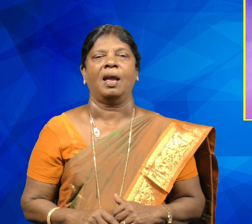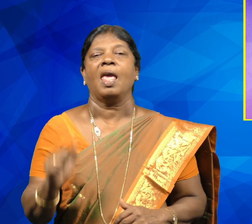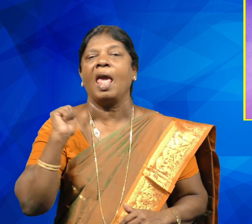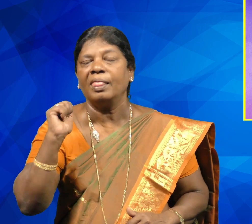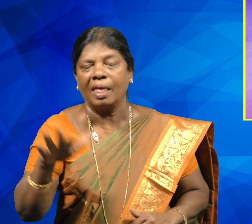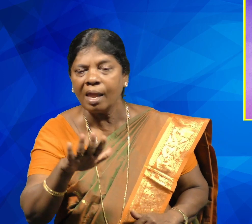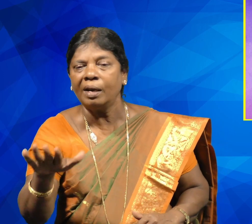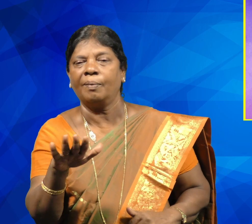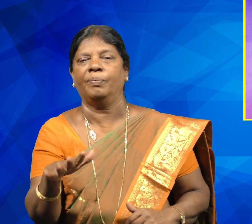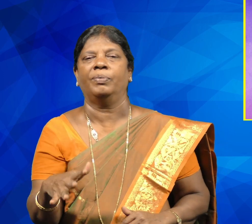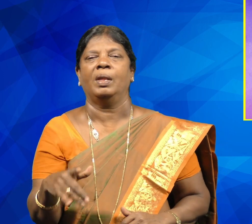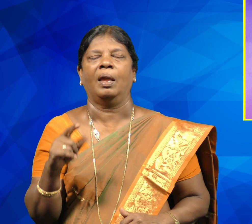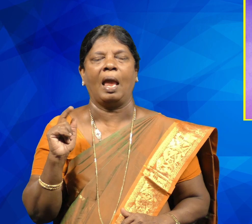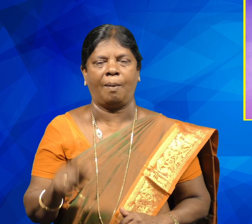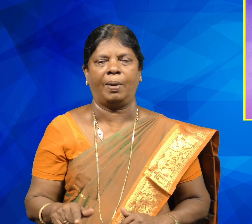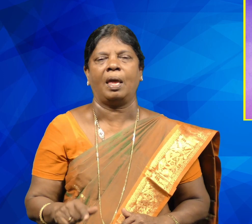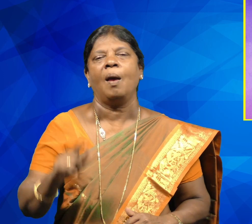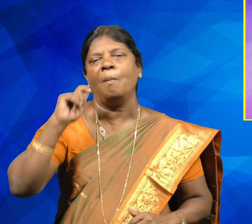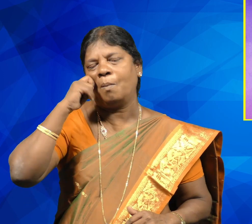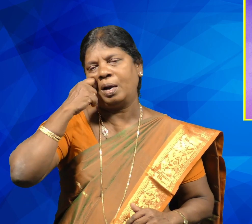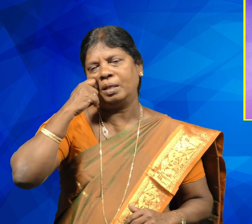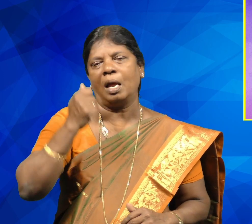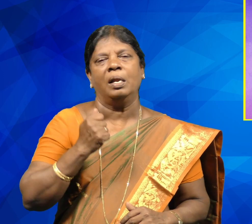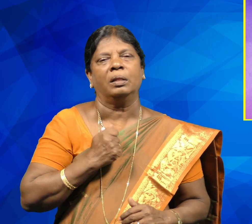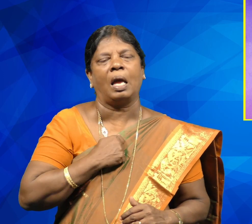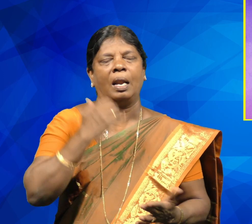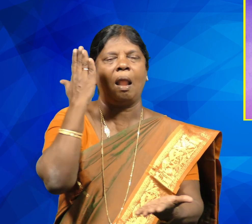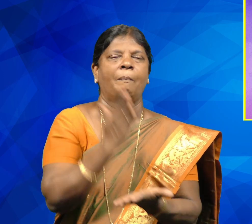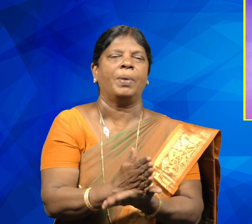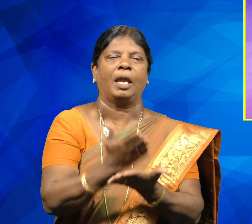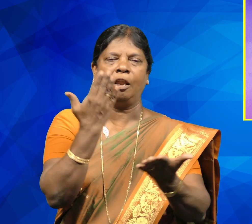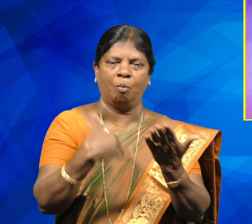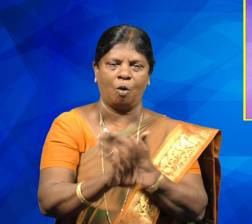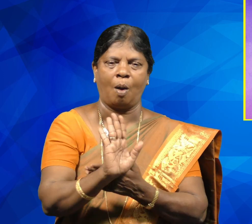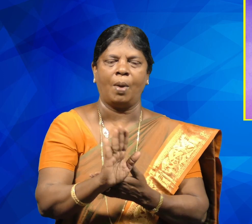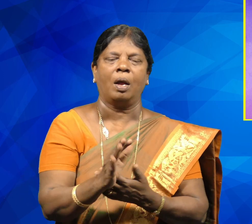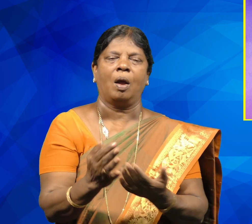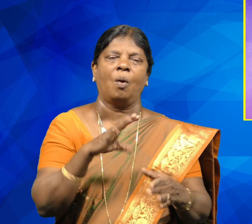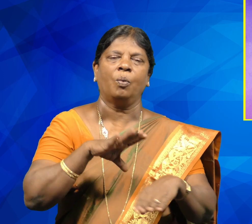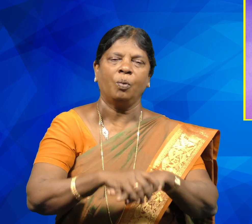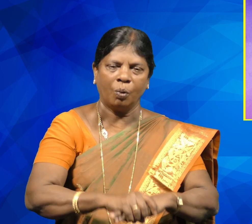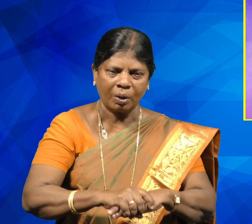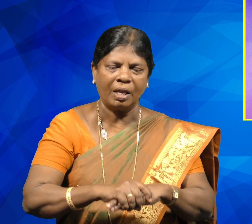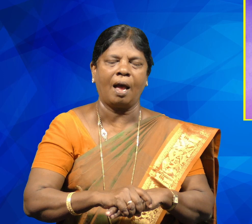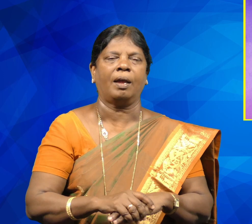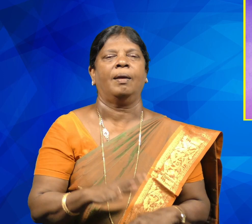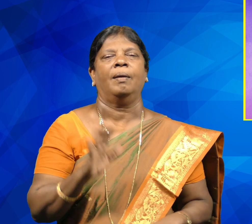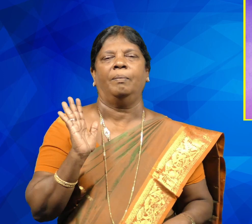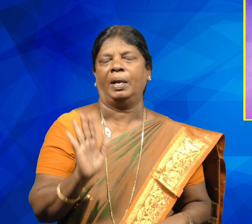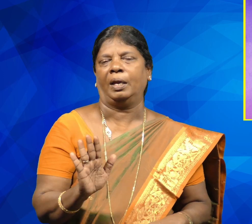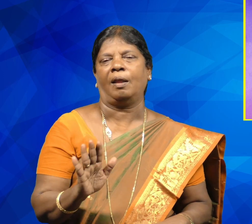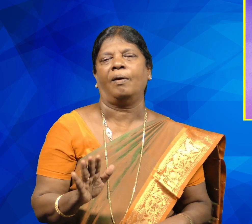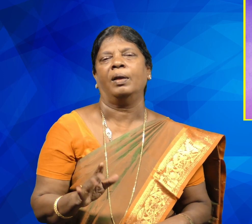யாருக்கு, எந்த இடம் என்பதை மனிதன் தன்னுடைய நம்பிக்கையினாலே உறுதிப்படுத்தி